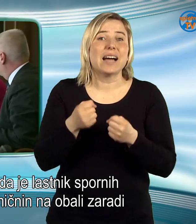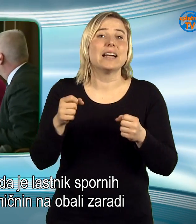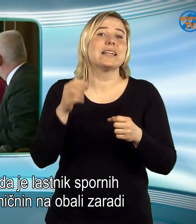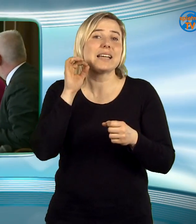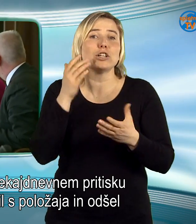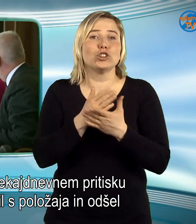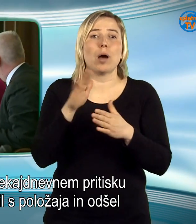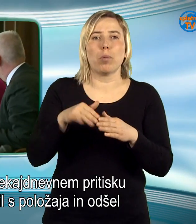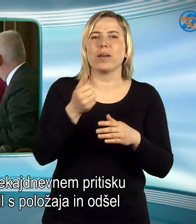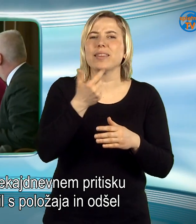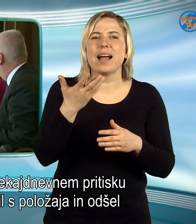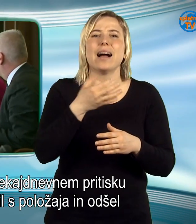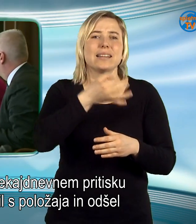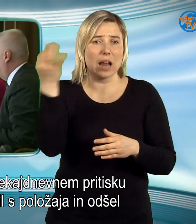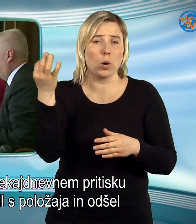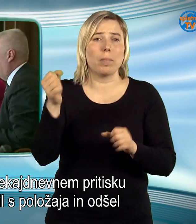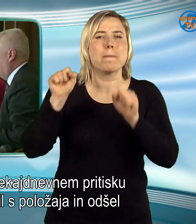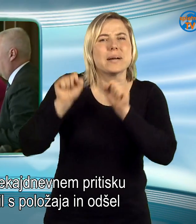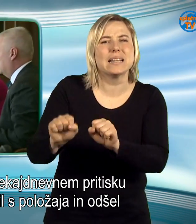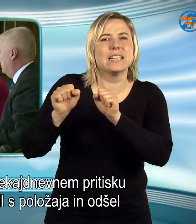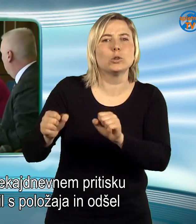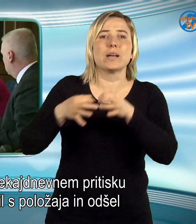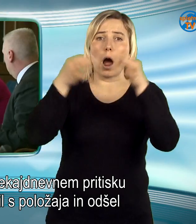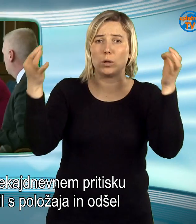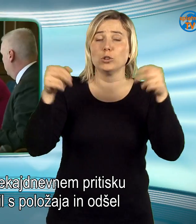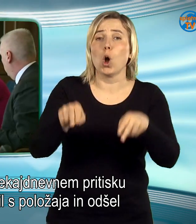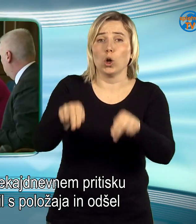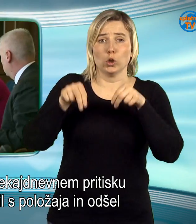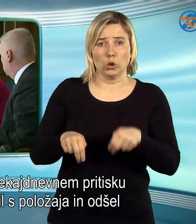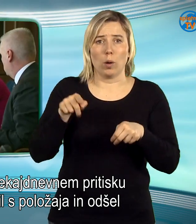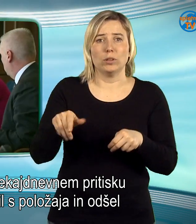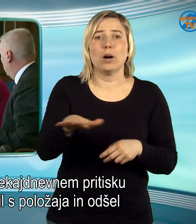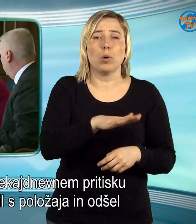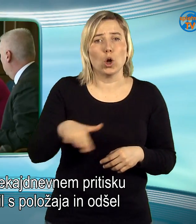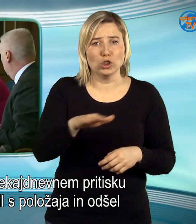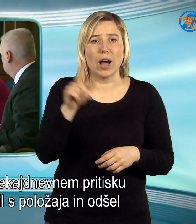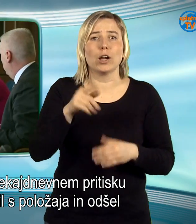javnosti odstopil s položaja in odšel v zgodovino kot minister z najkrajšim mandatom.